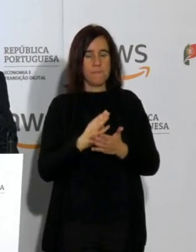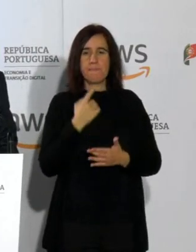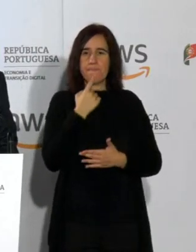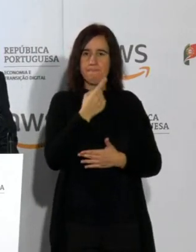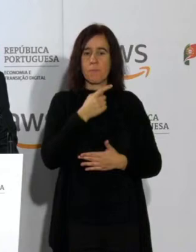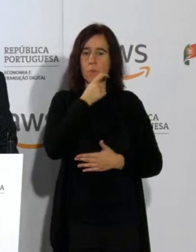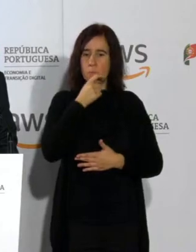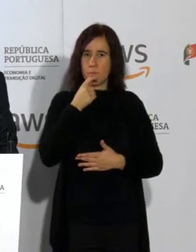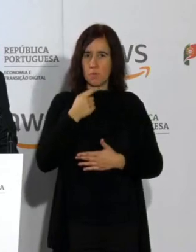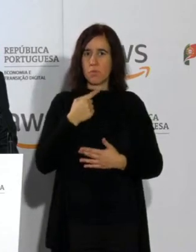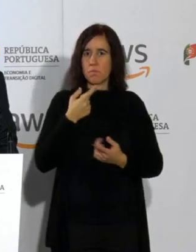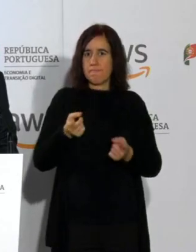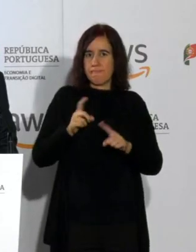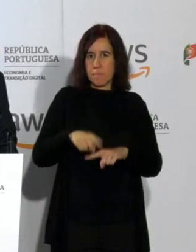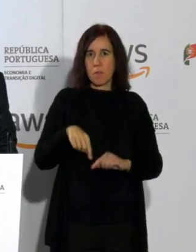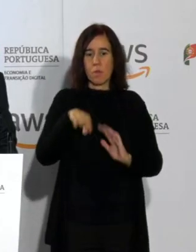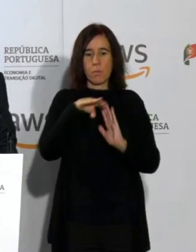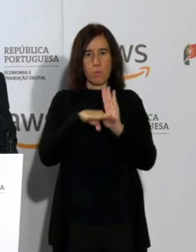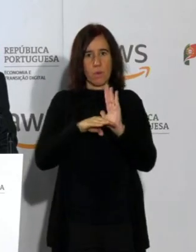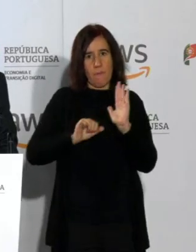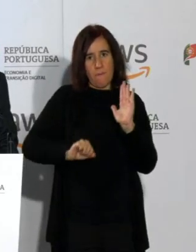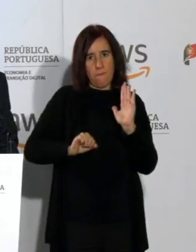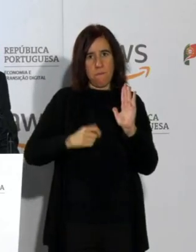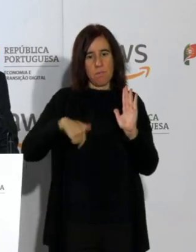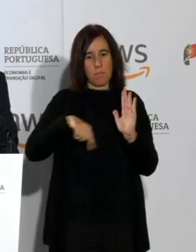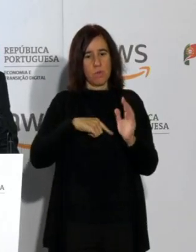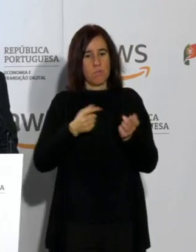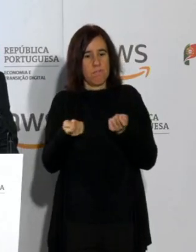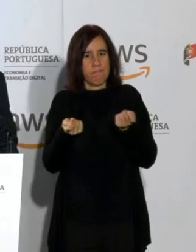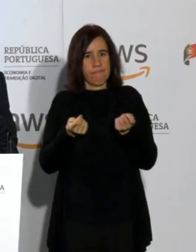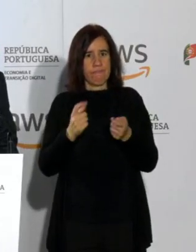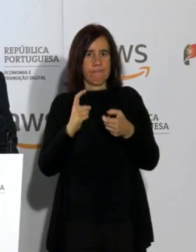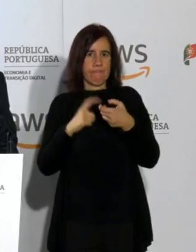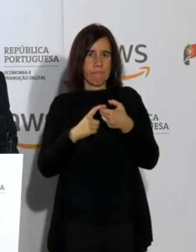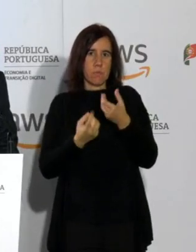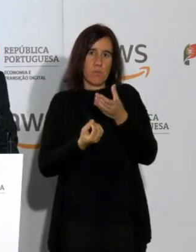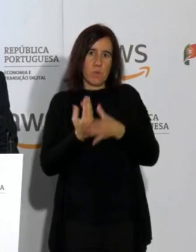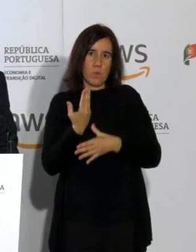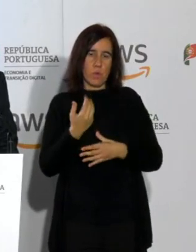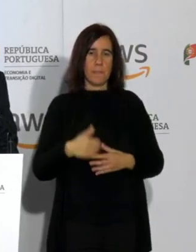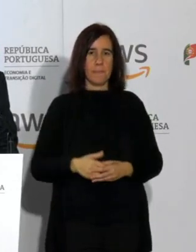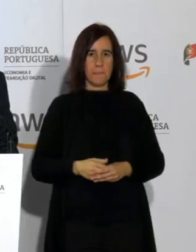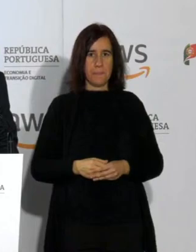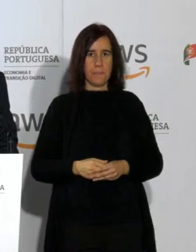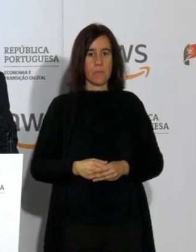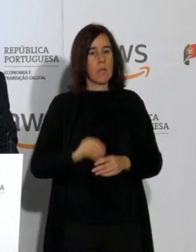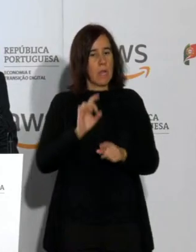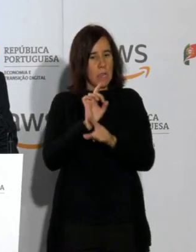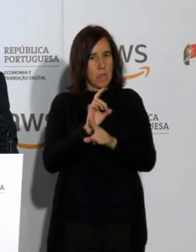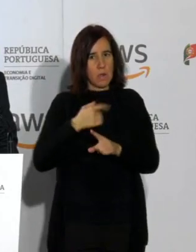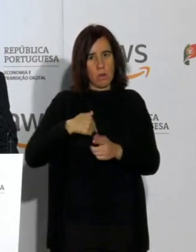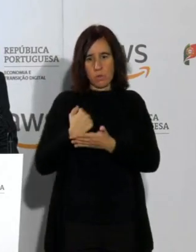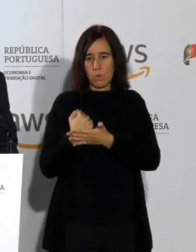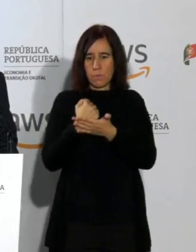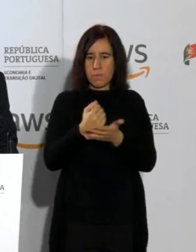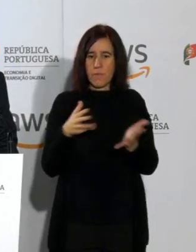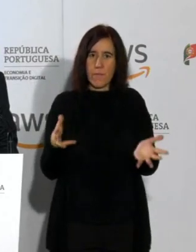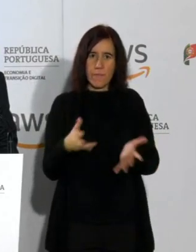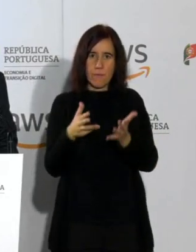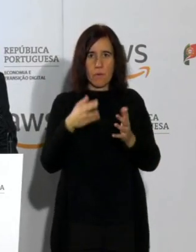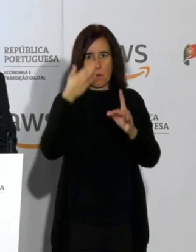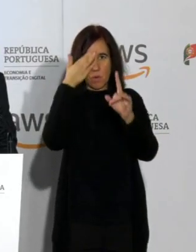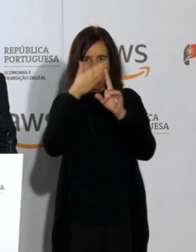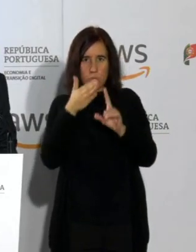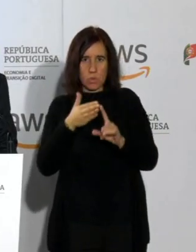nosso compromisso com o programa Upskill, do qual somos uma das organizações fundadoras. Manteremos a nossa contribuição para a sua implementação e